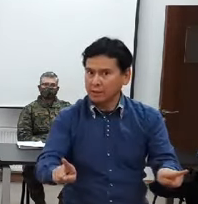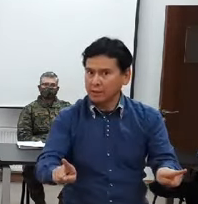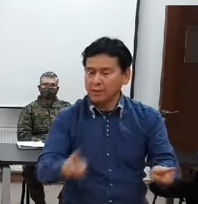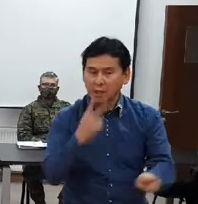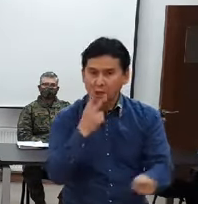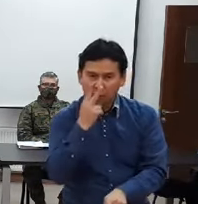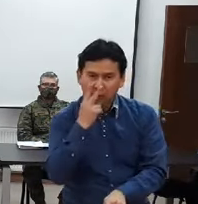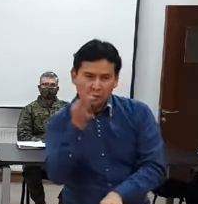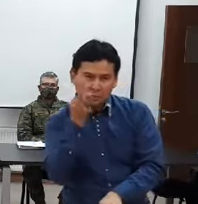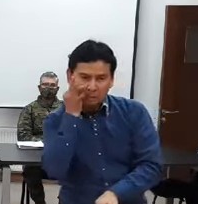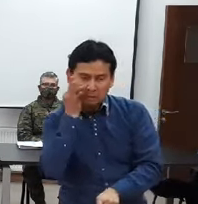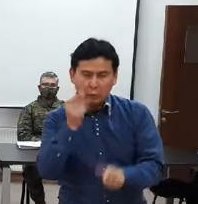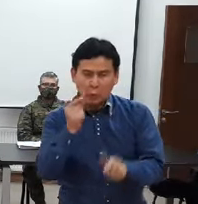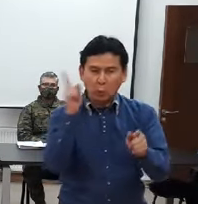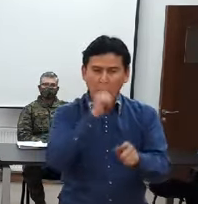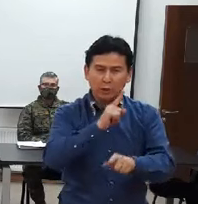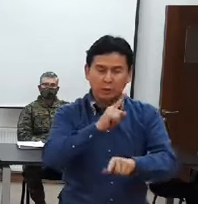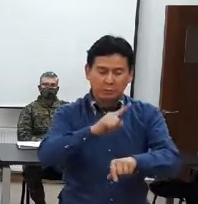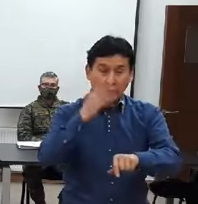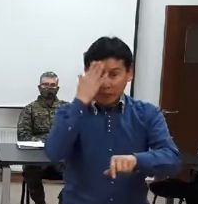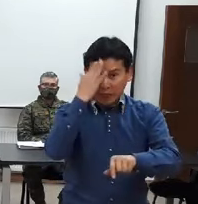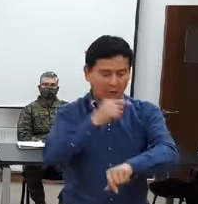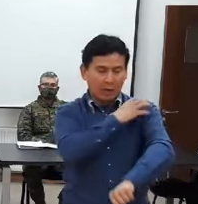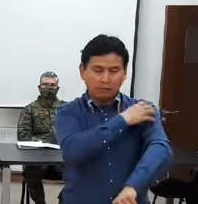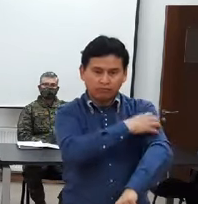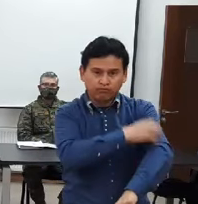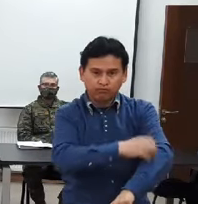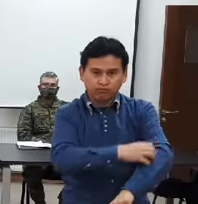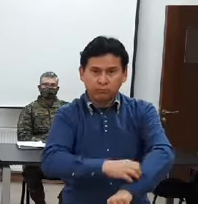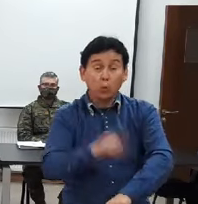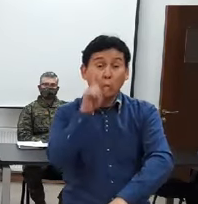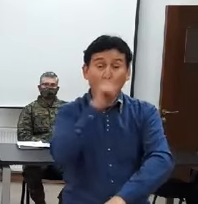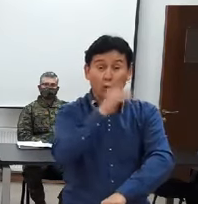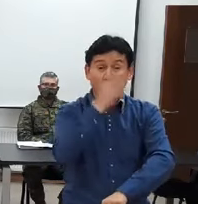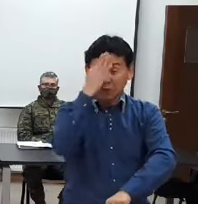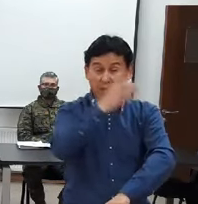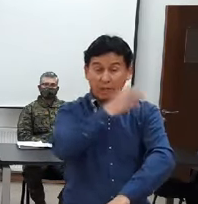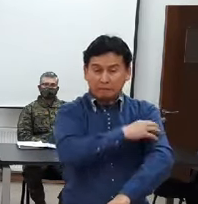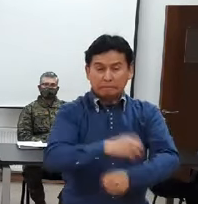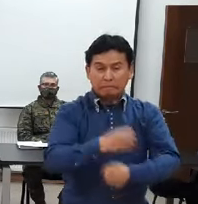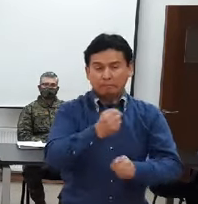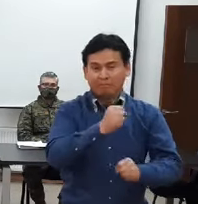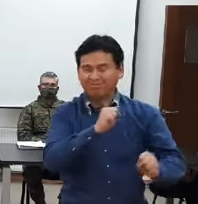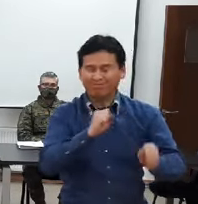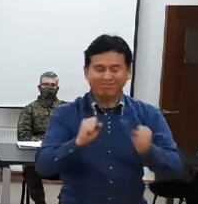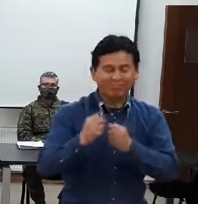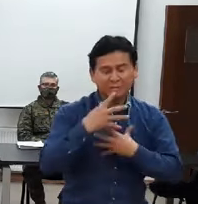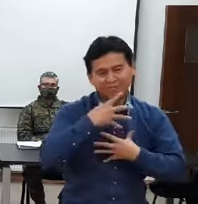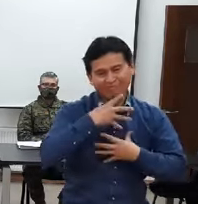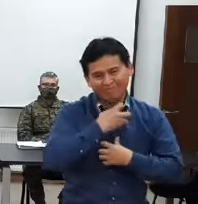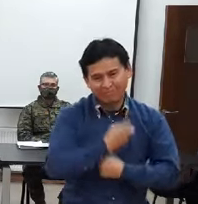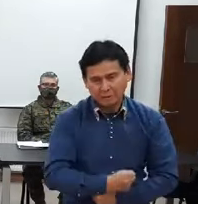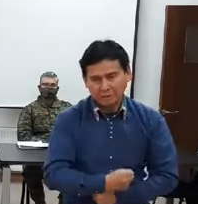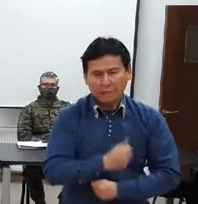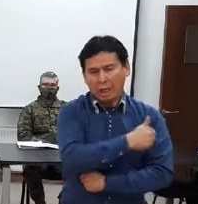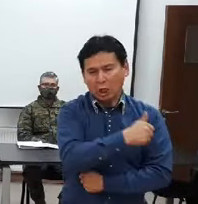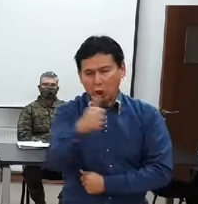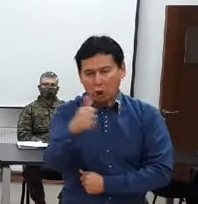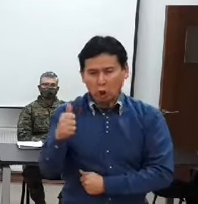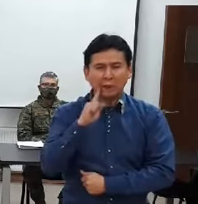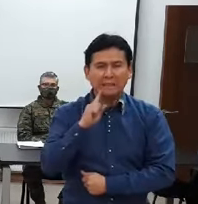visto los últimos días en nuestro país. Los últimos días han sido muy inquietantes y muy angustiantes para todos quienes